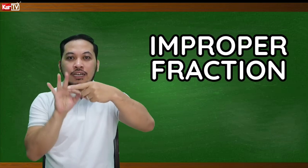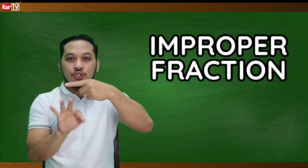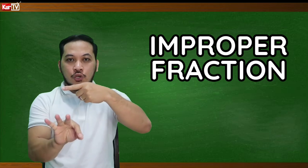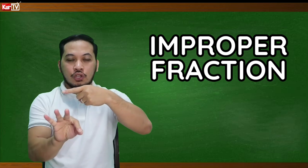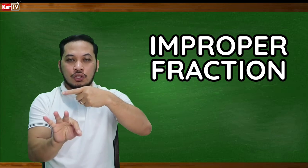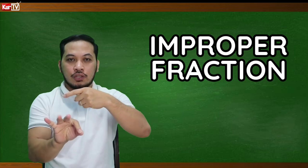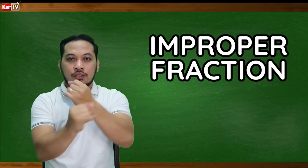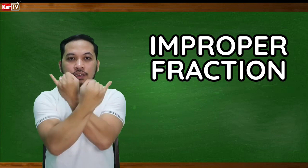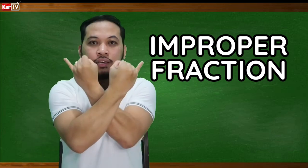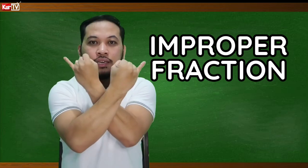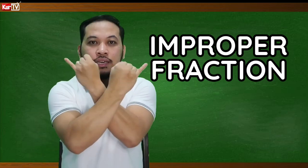fraction.